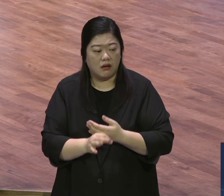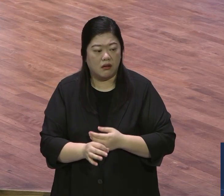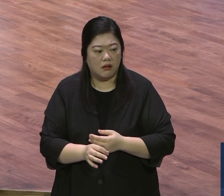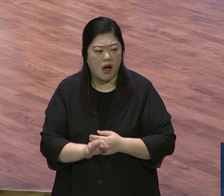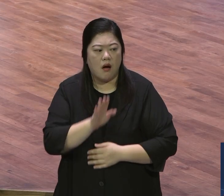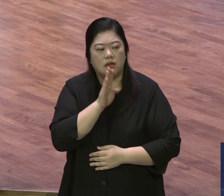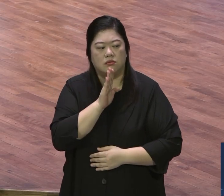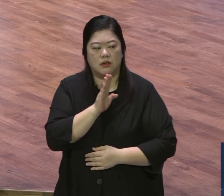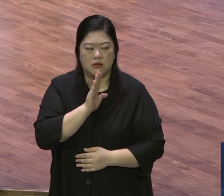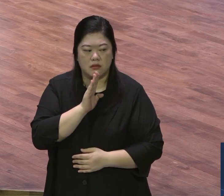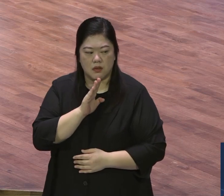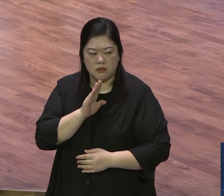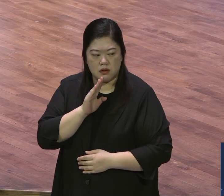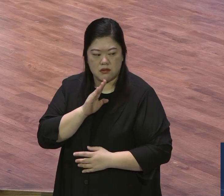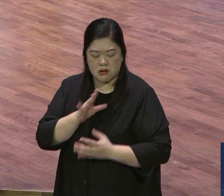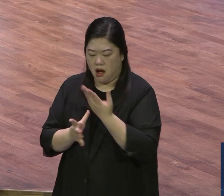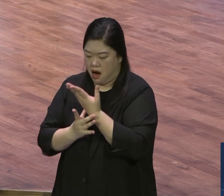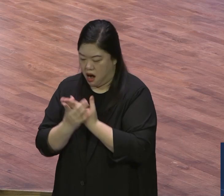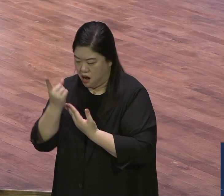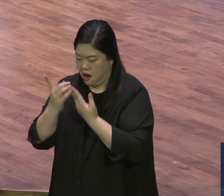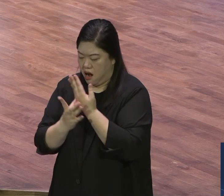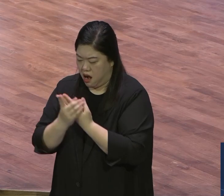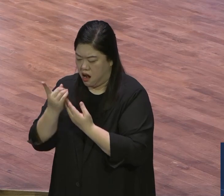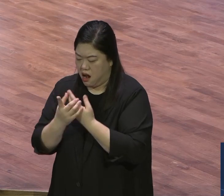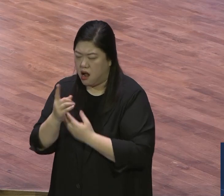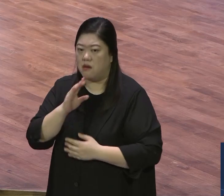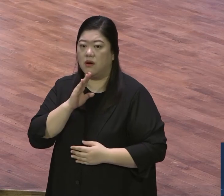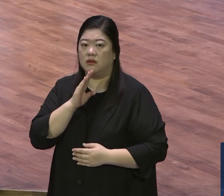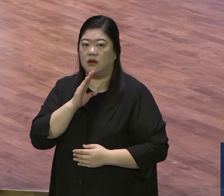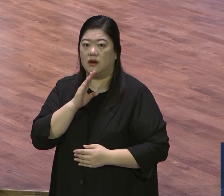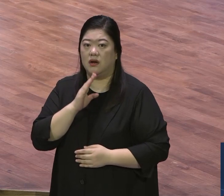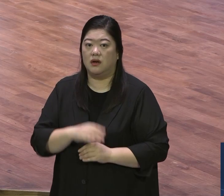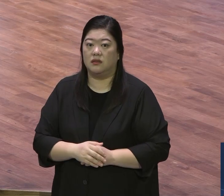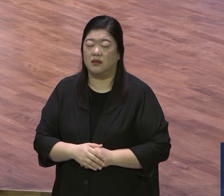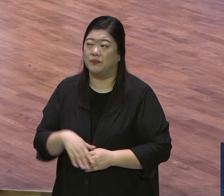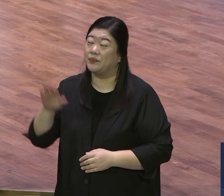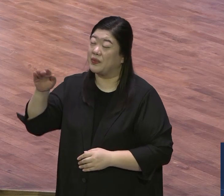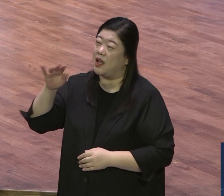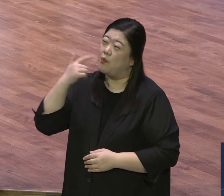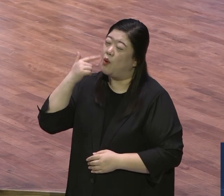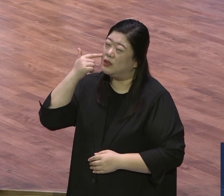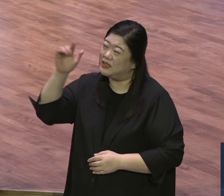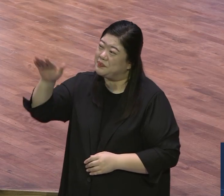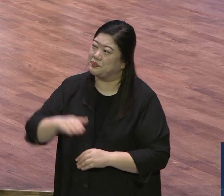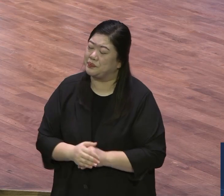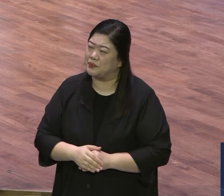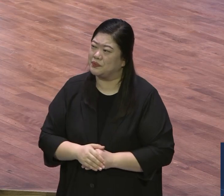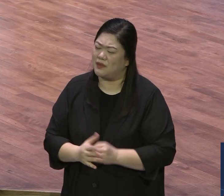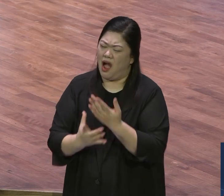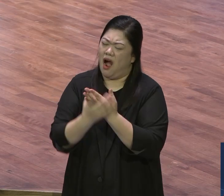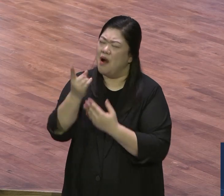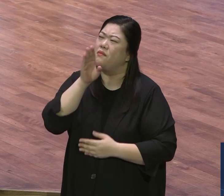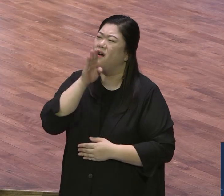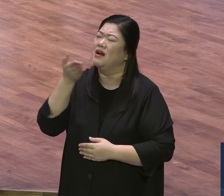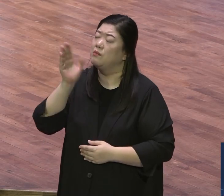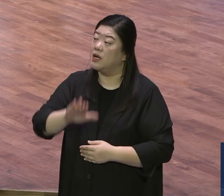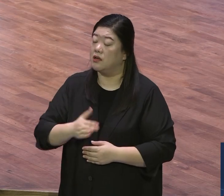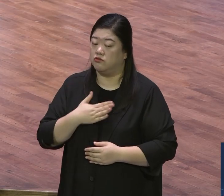당합니까 목사님 우리 시어머니를 성기를 몰라서 그래요 목사님 당해보세요